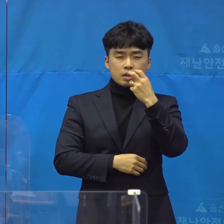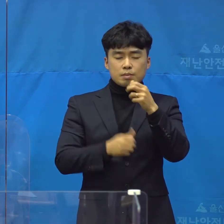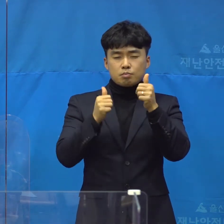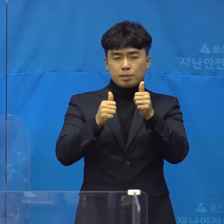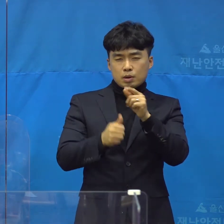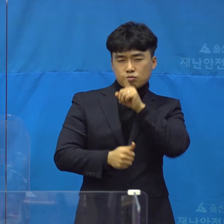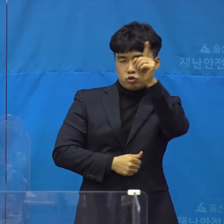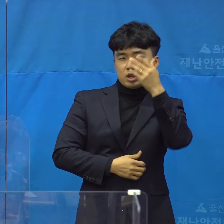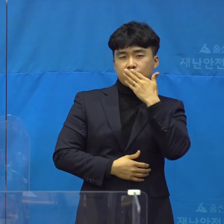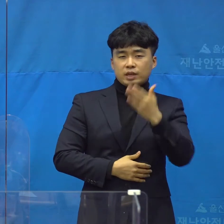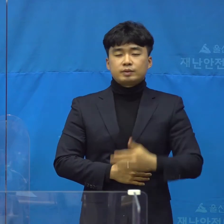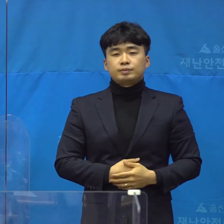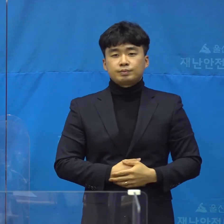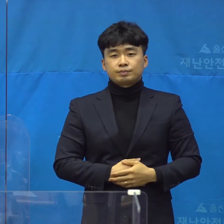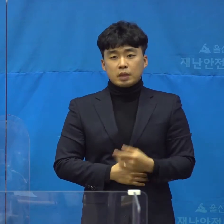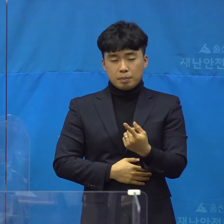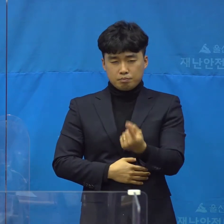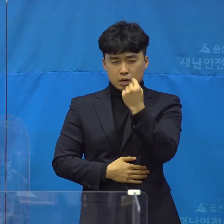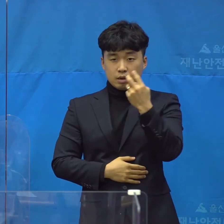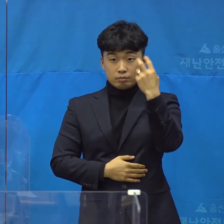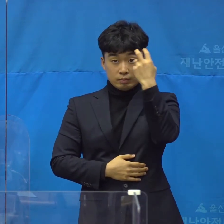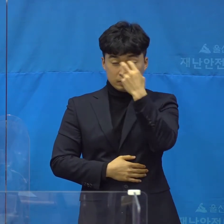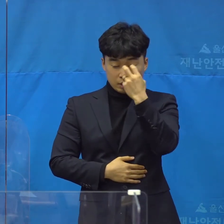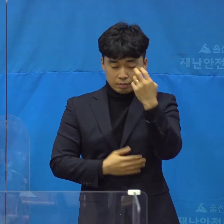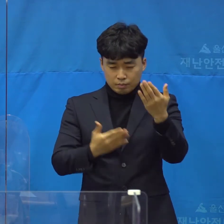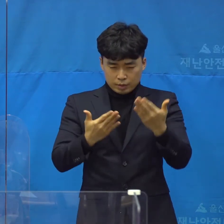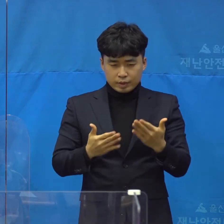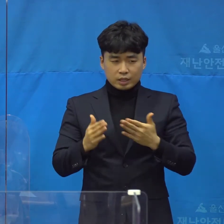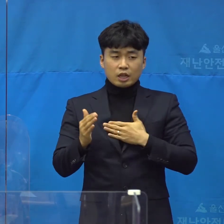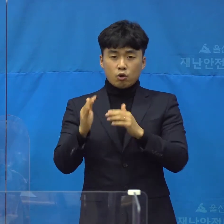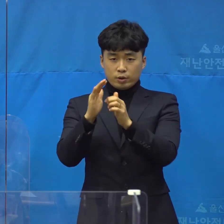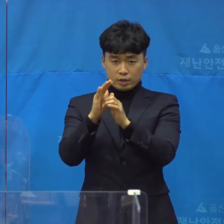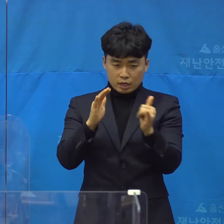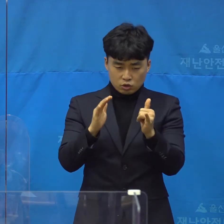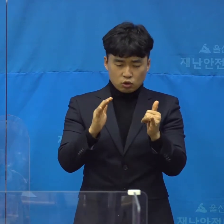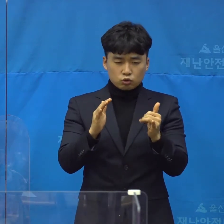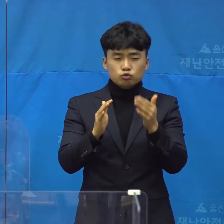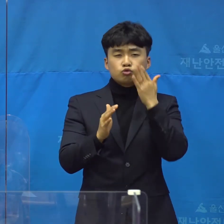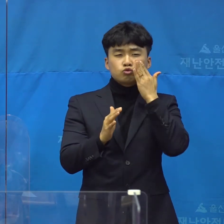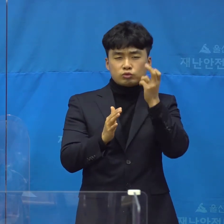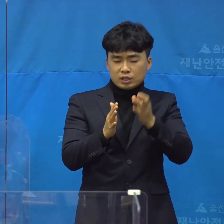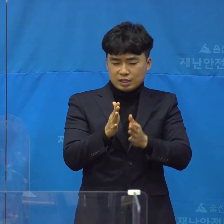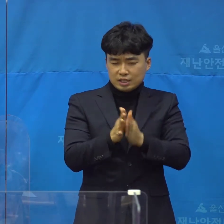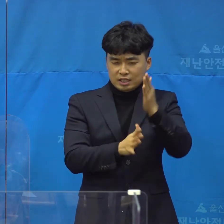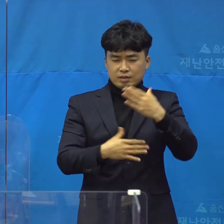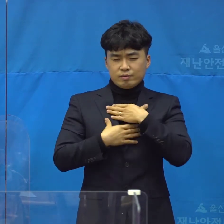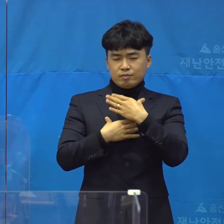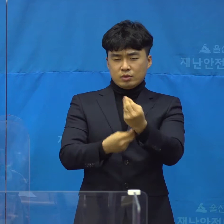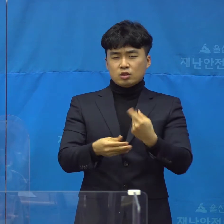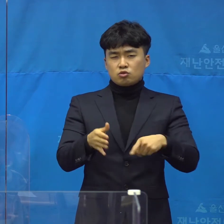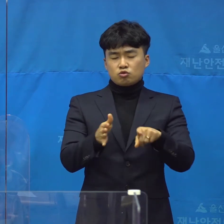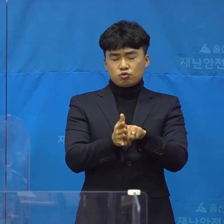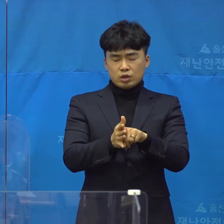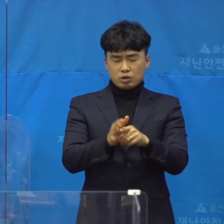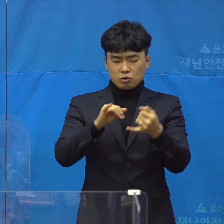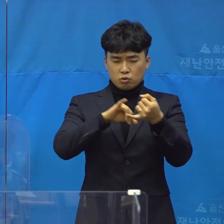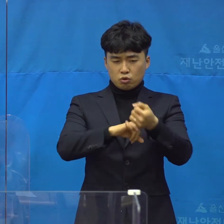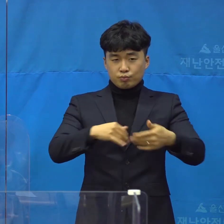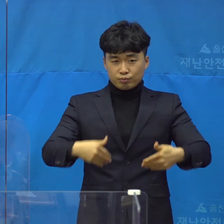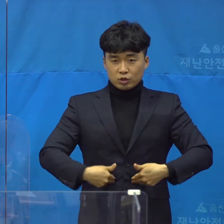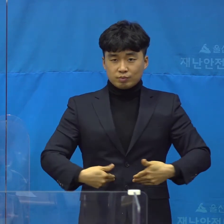나가겠습니다. 조속한 진단검사는 나와 가족 그리고 우리 공동체의 안전을 위한 용기 있는